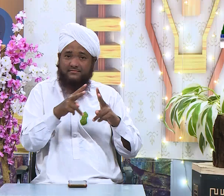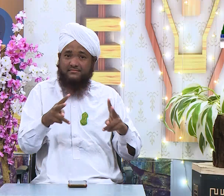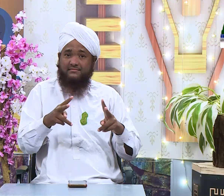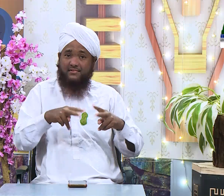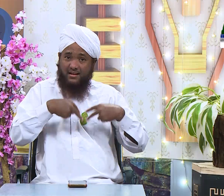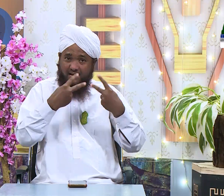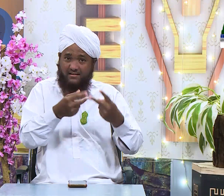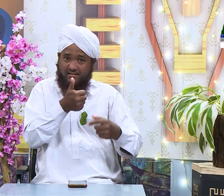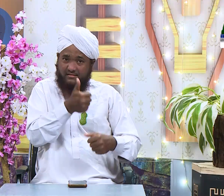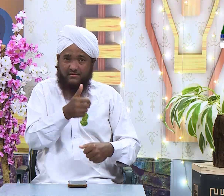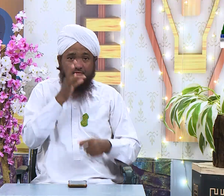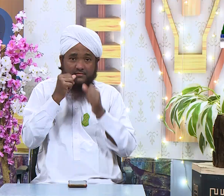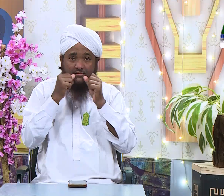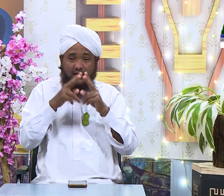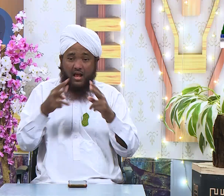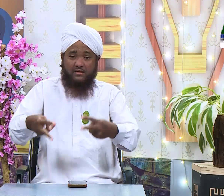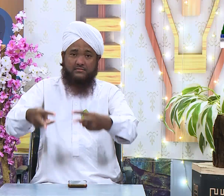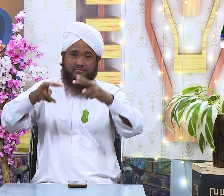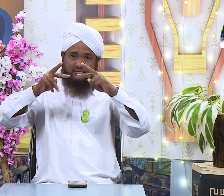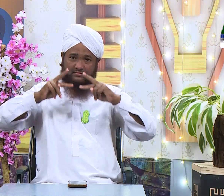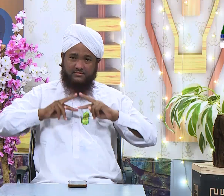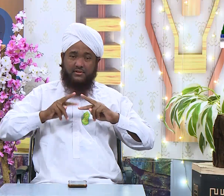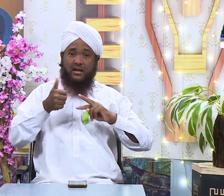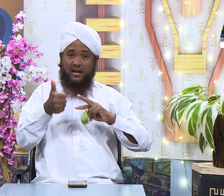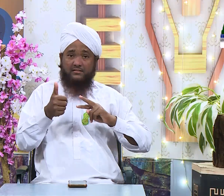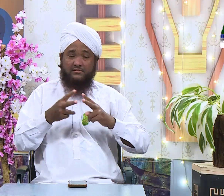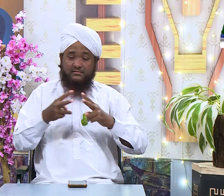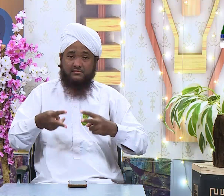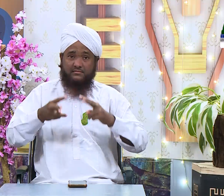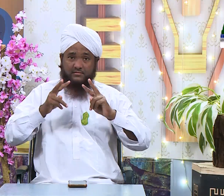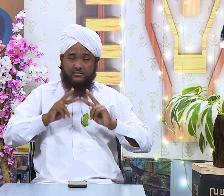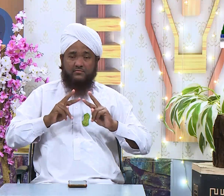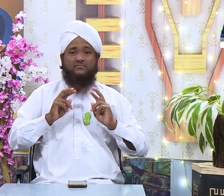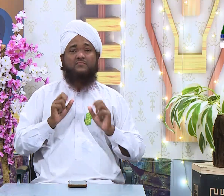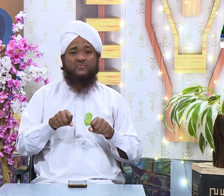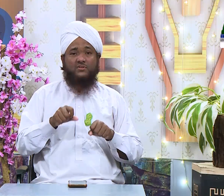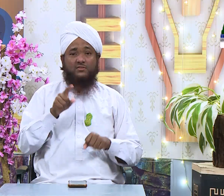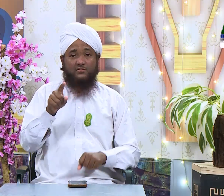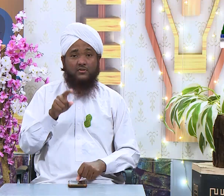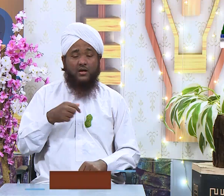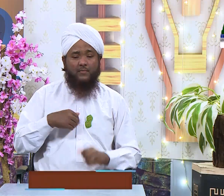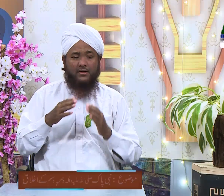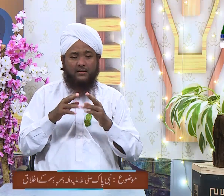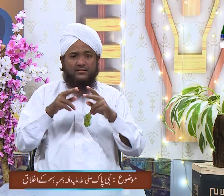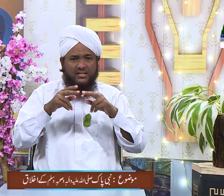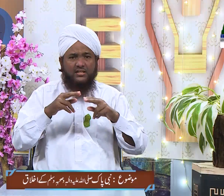اور نبی پاک صلی اللہ علیہ وسلم کے اخلاق حسنہ کو اپنا کر کے بالخصوص وہ جو ہمارے رشتہ دار ہیں، وہ جو ہمارے بہن بھائی